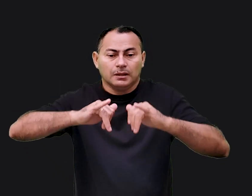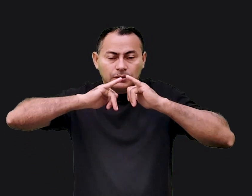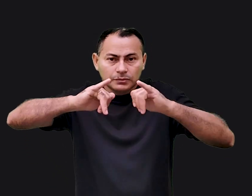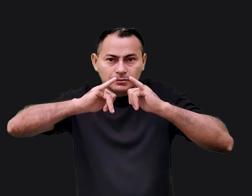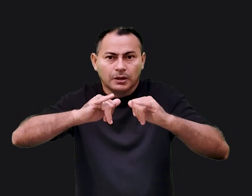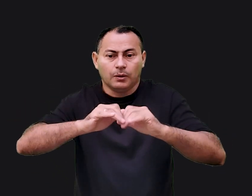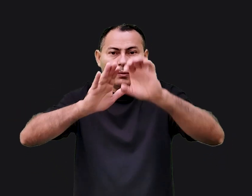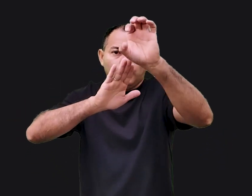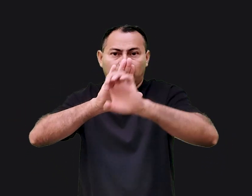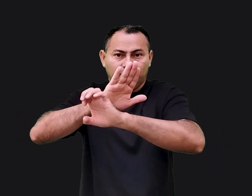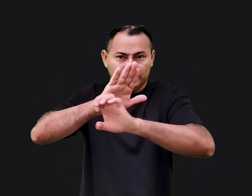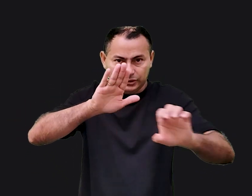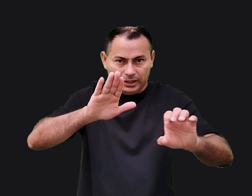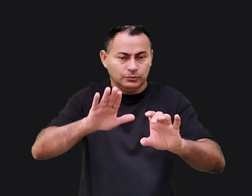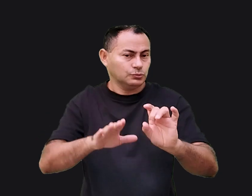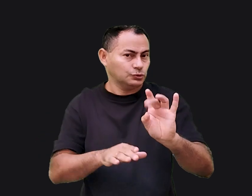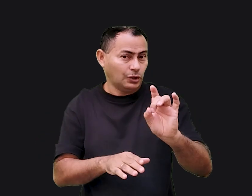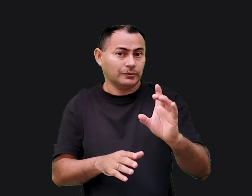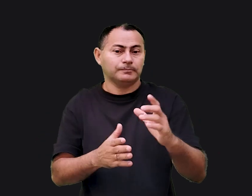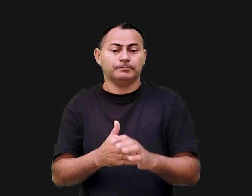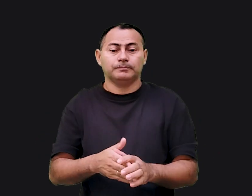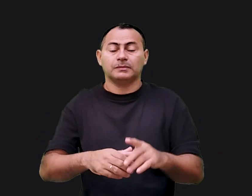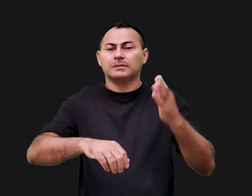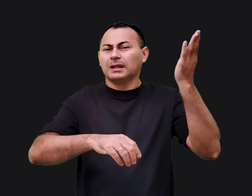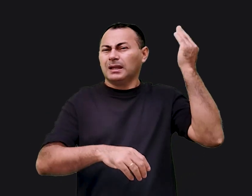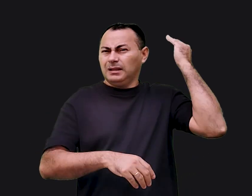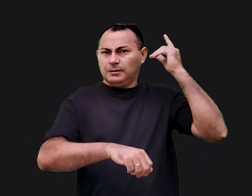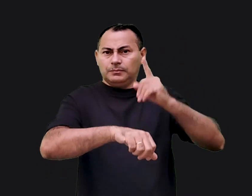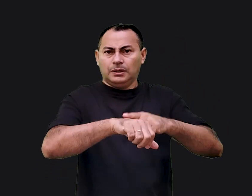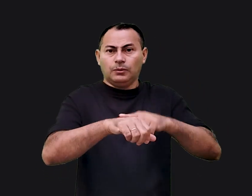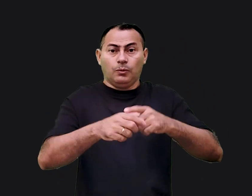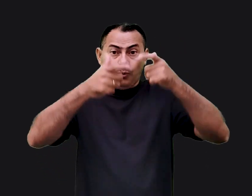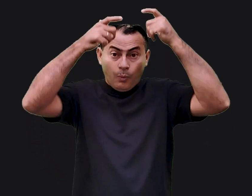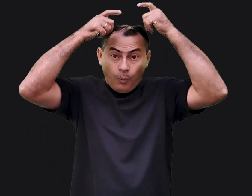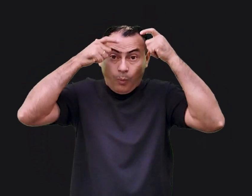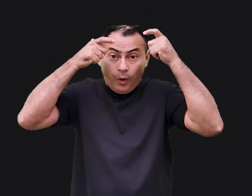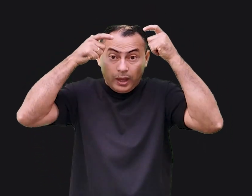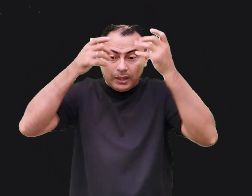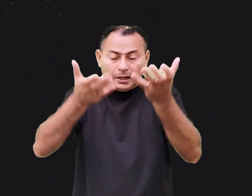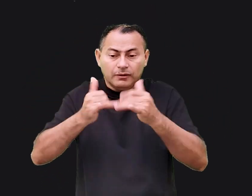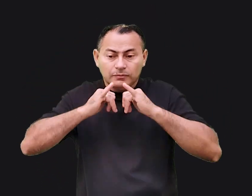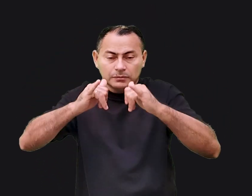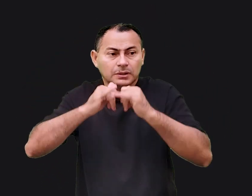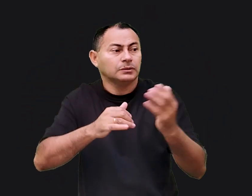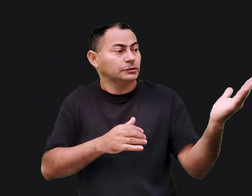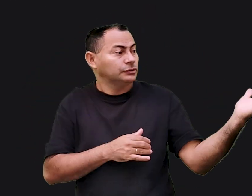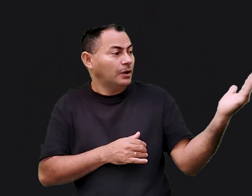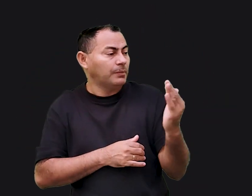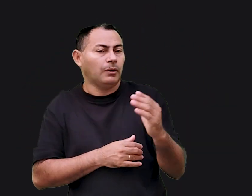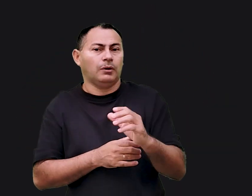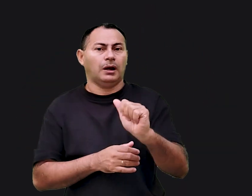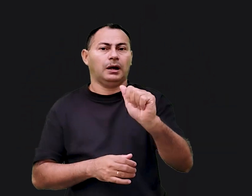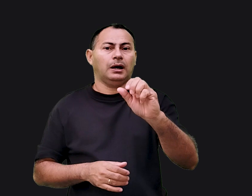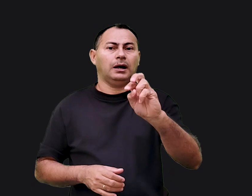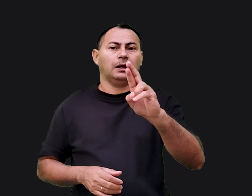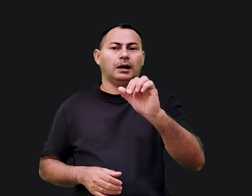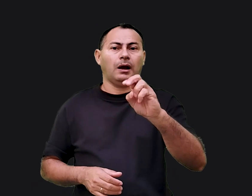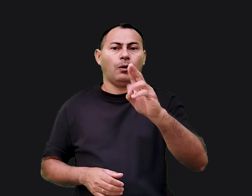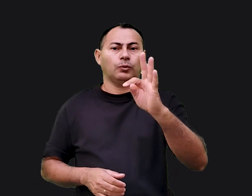anunciasse o evangelho naquele tempo quando um rei queria fazer um anúncio chamava o seu aralto esse aralto